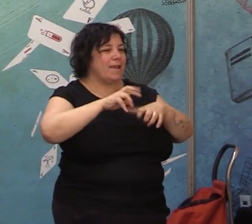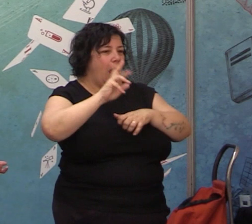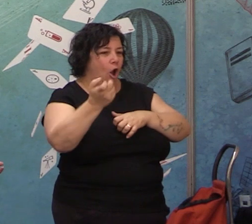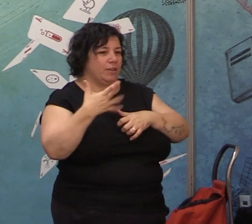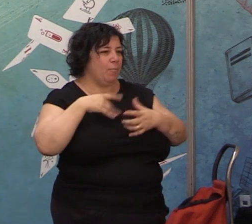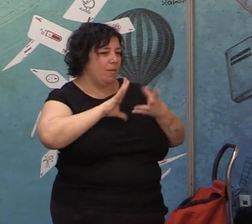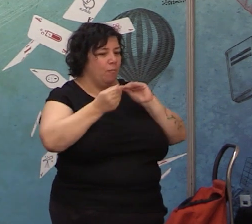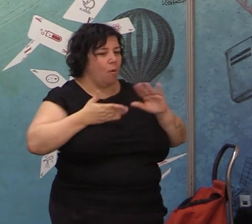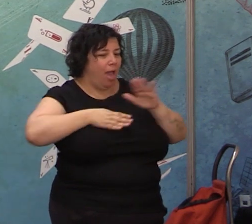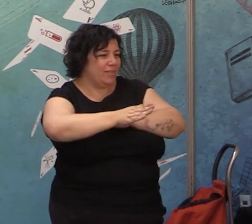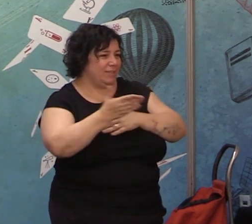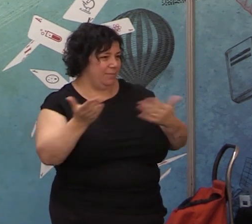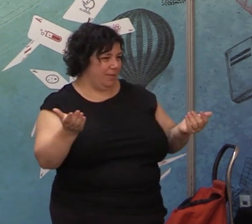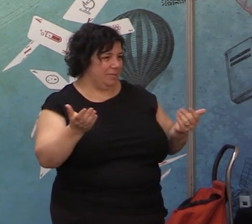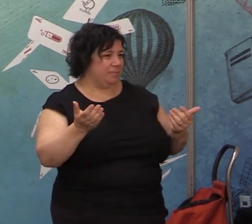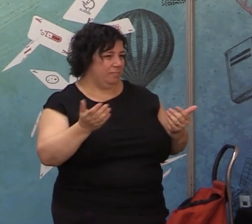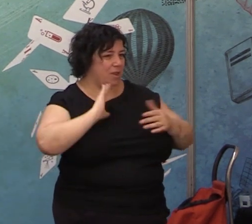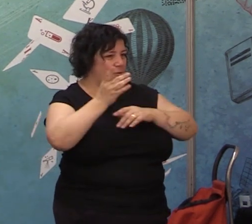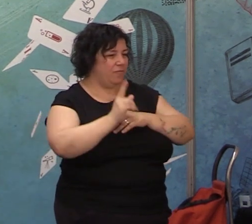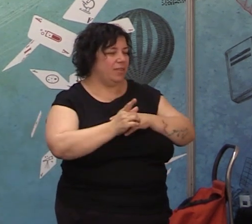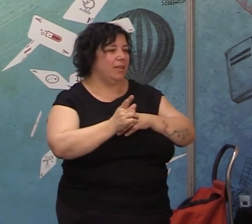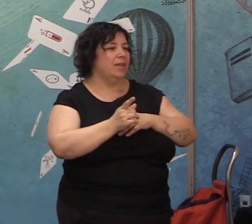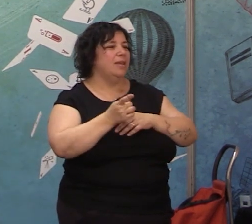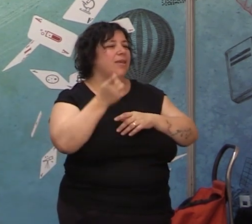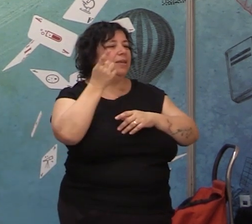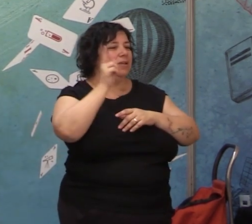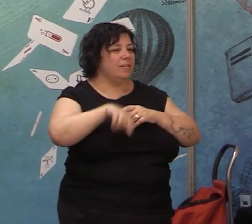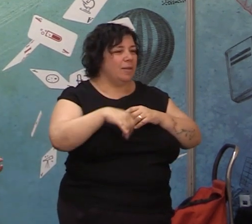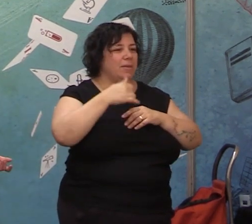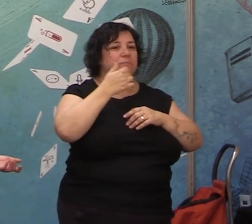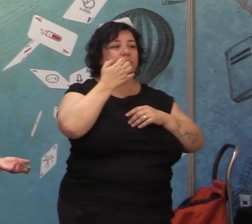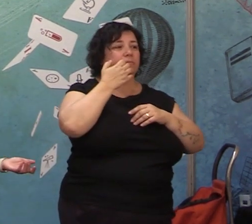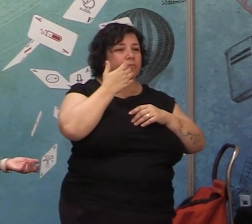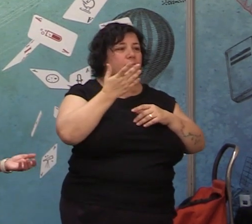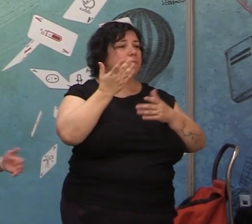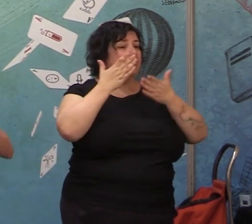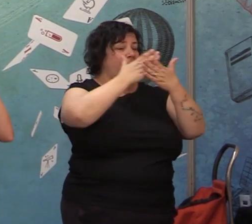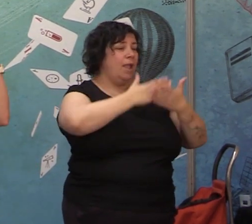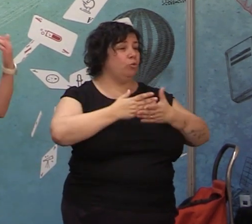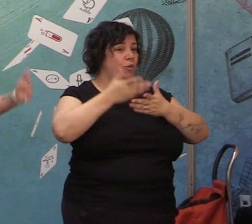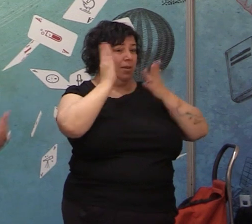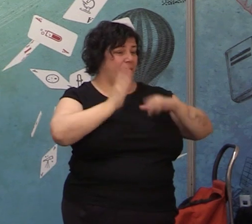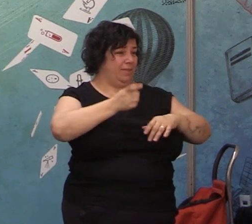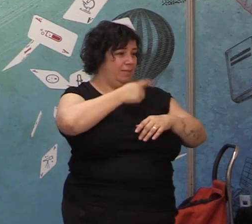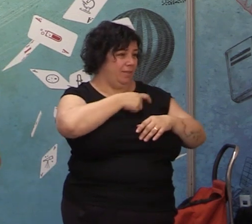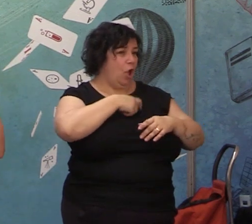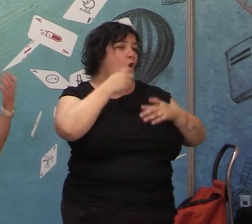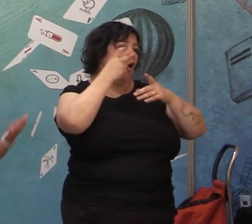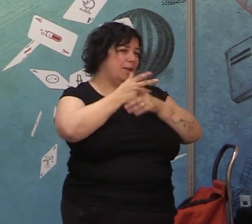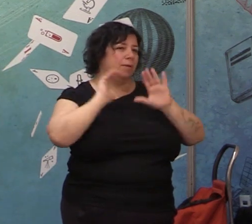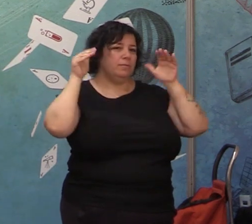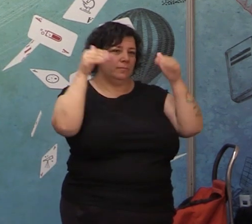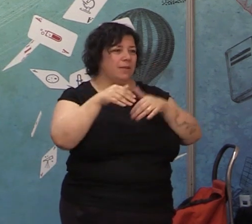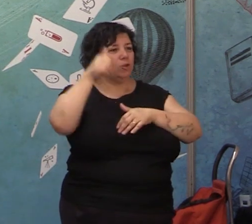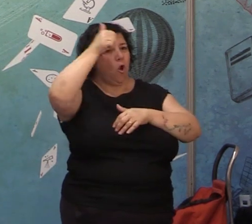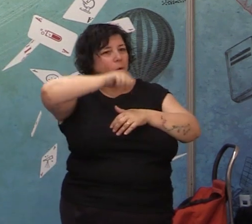hacer sin lesionarse. Menor evidencia científica, porque todos los estudios de rehabilitación cardíaca, de nuevo, son más